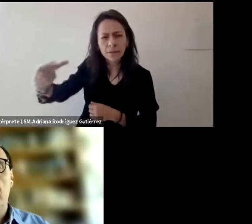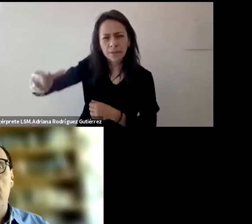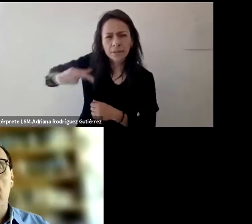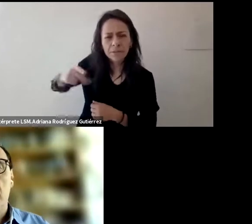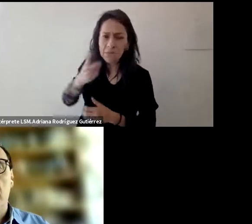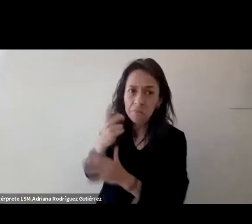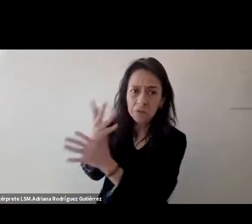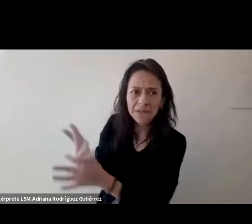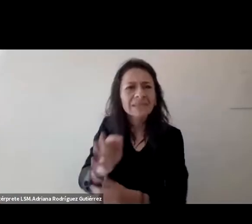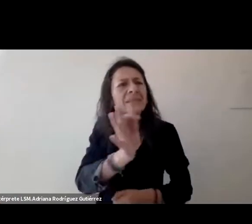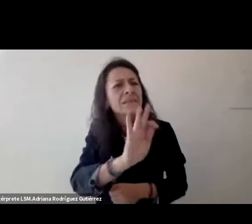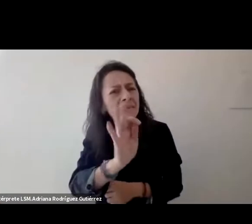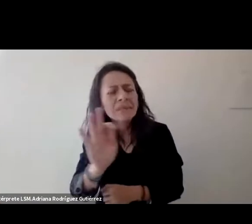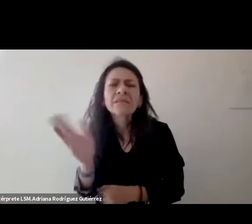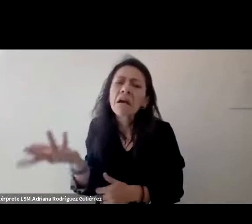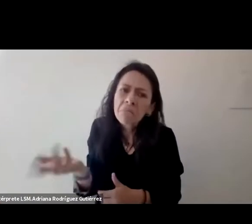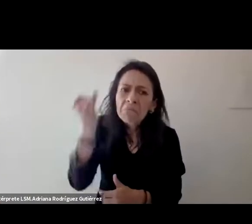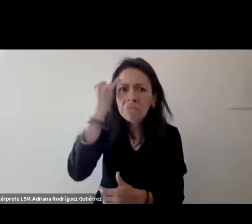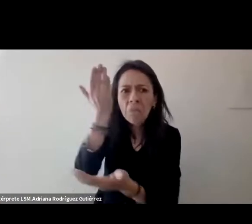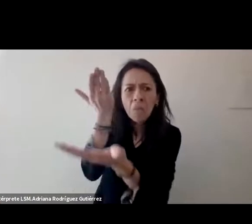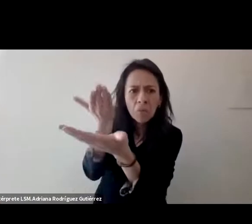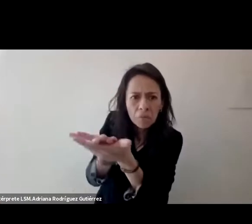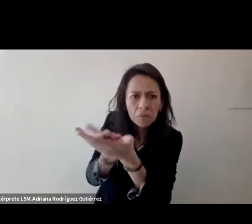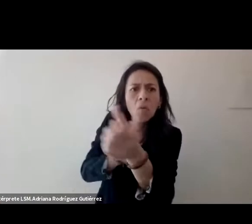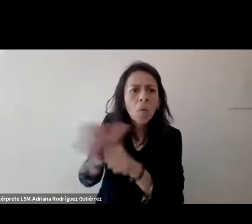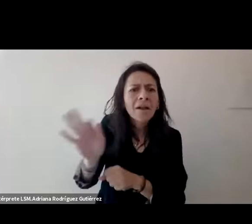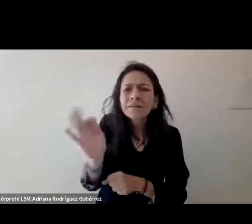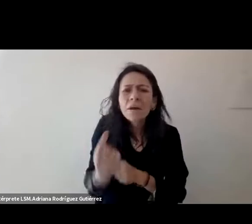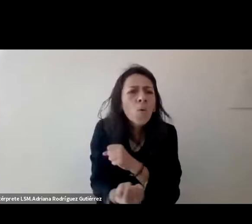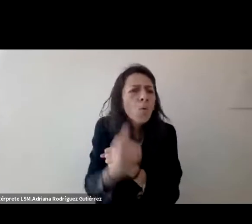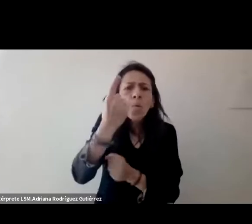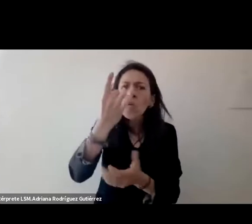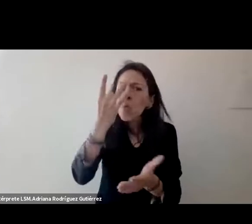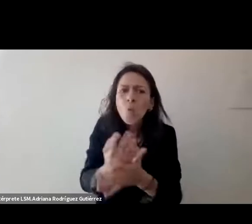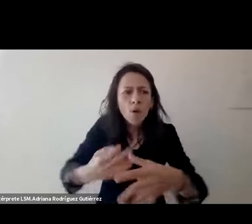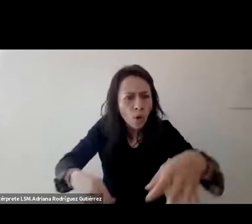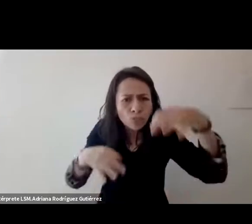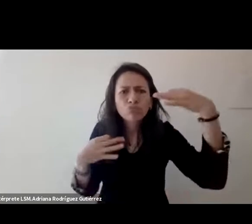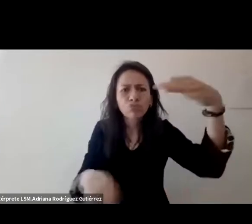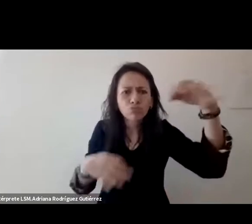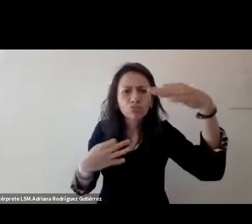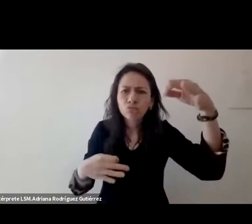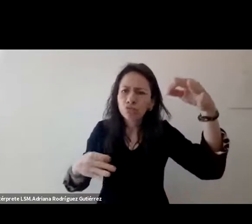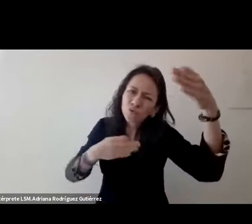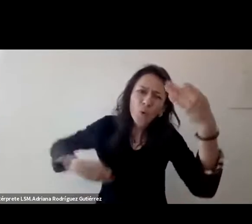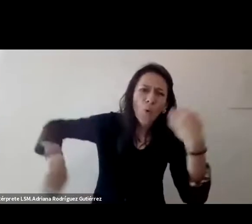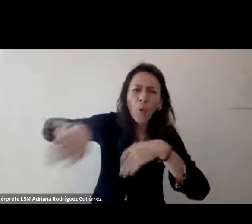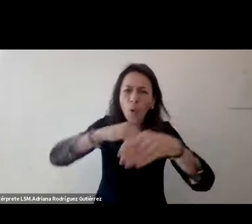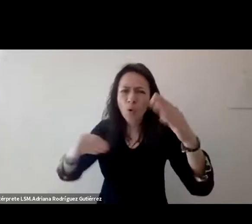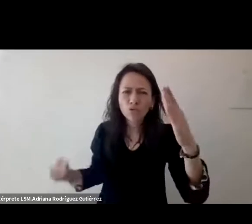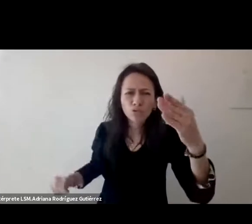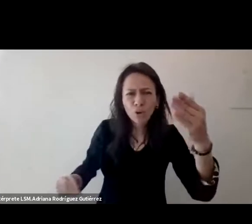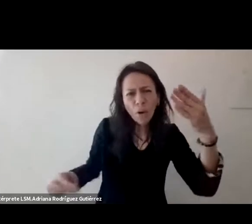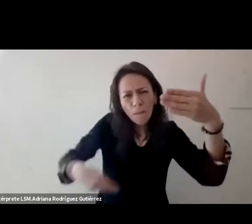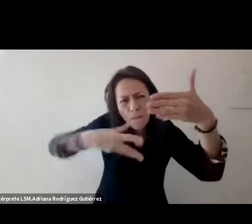mejor adherirnos a un solo documento. Me parece que esa es una opción y aquí les